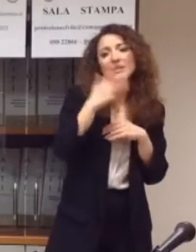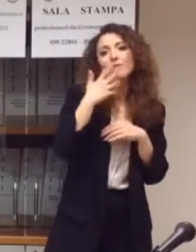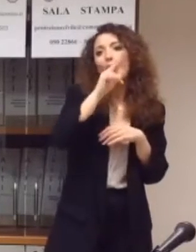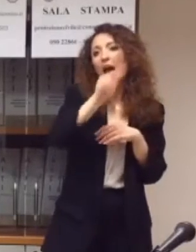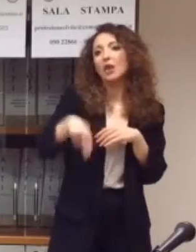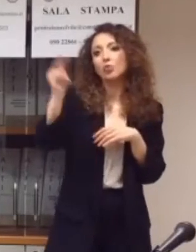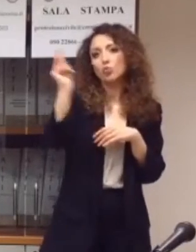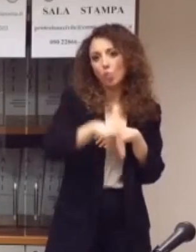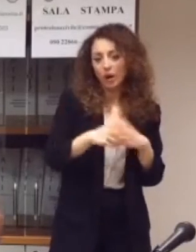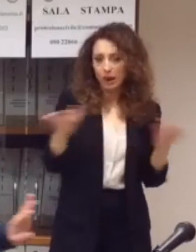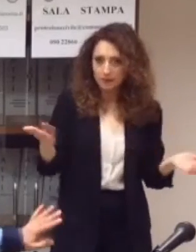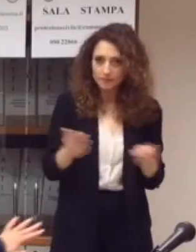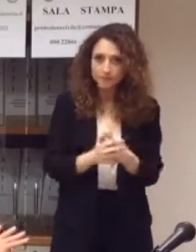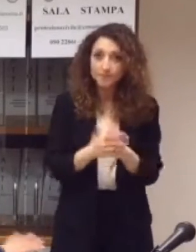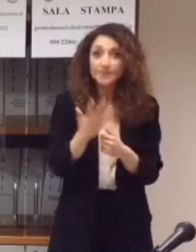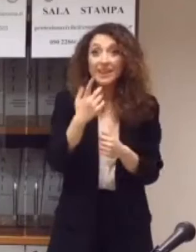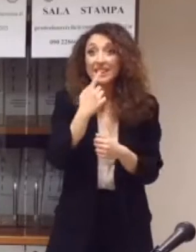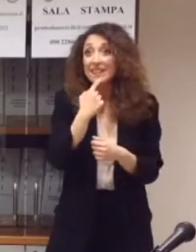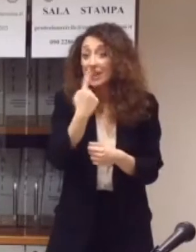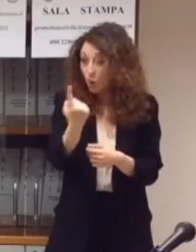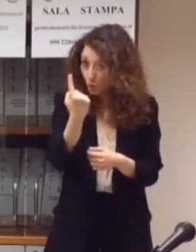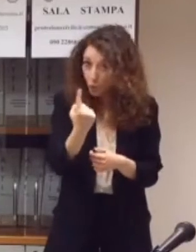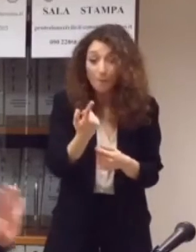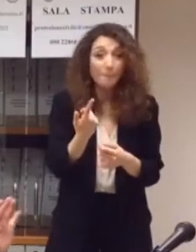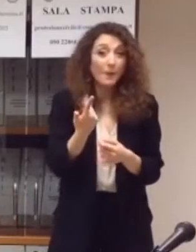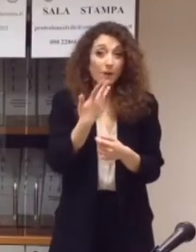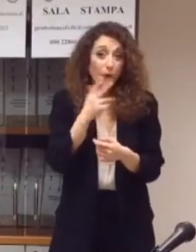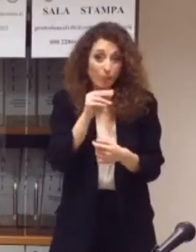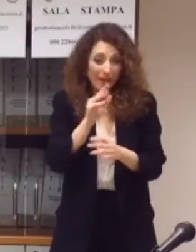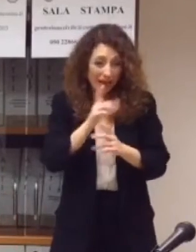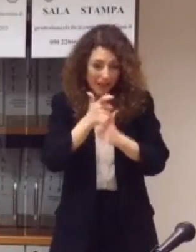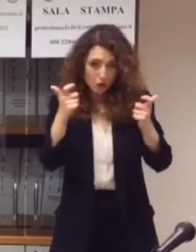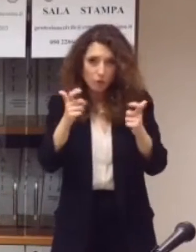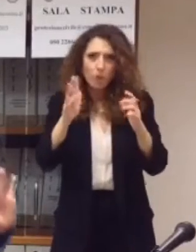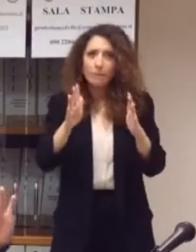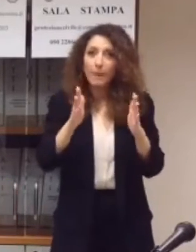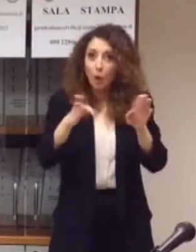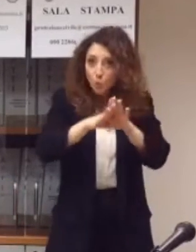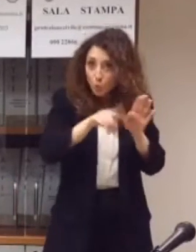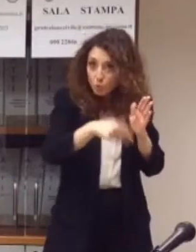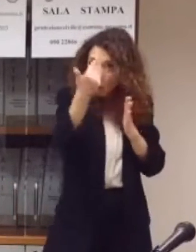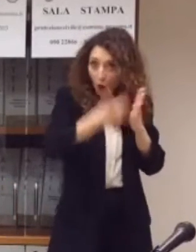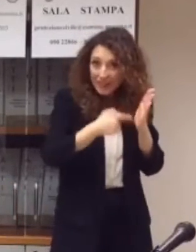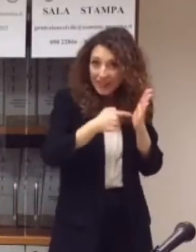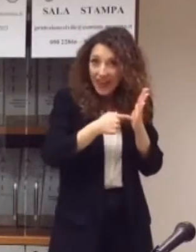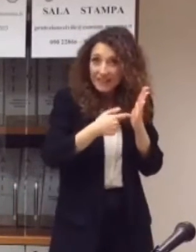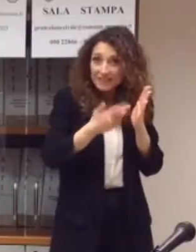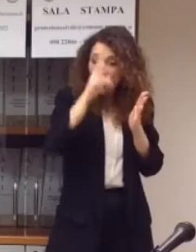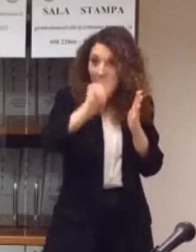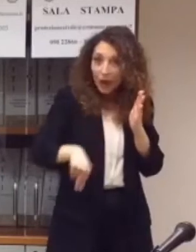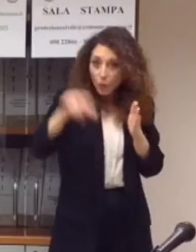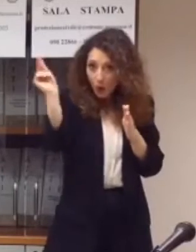dico una cosa, ma ancora non voglio parlare troppo, comunque il caso non è chiuso lì. No. Tutto qui, ti